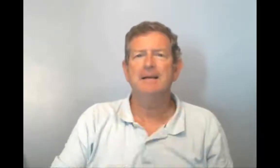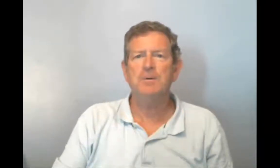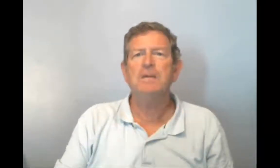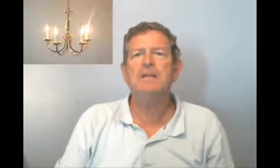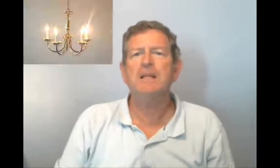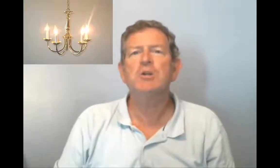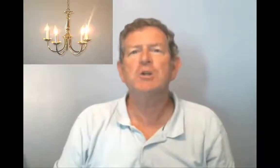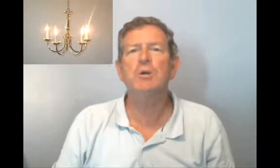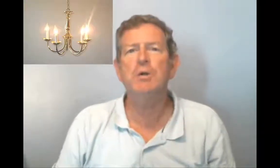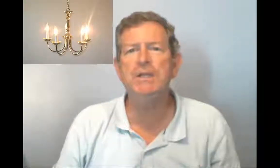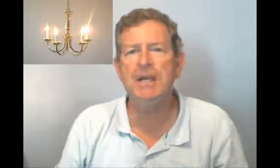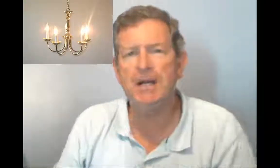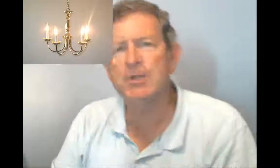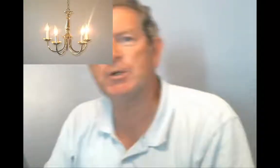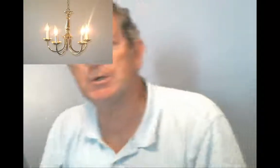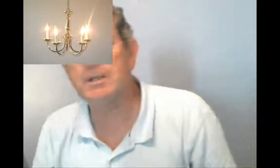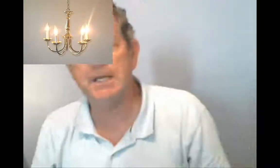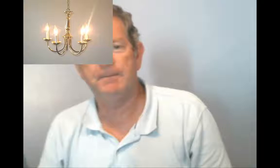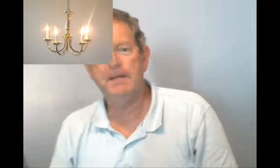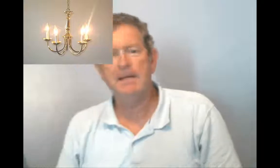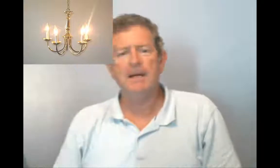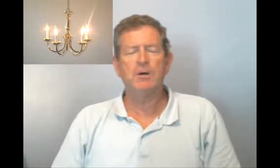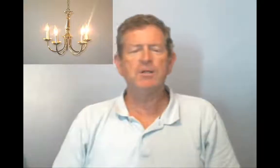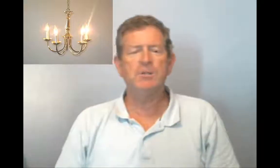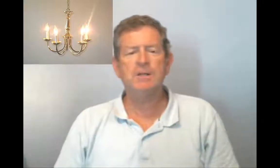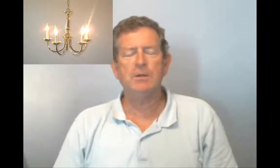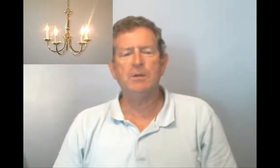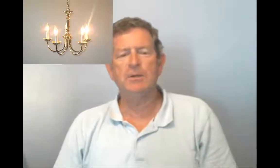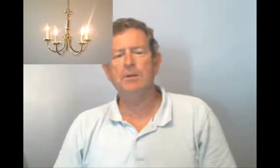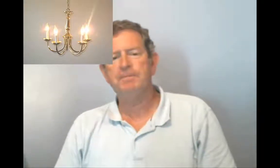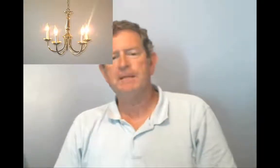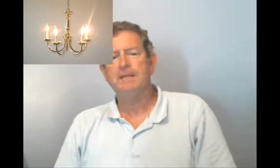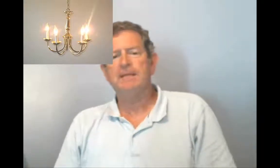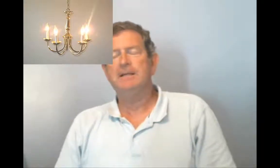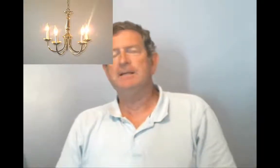Oui, c'est un chandelier, un chandelier. Ensuite,